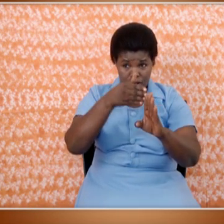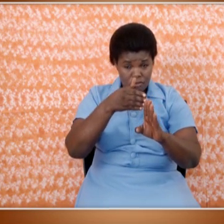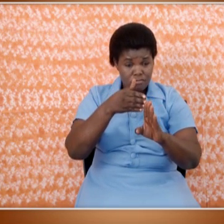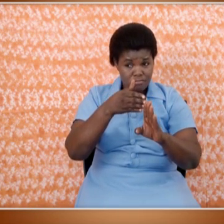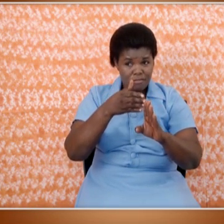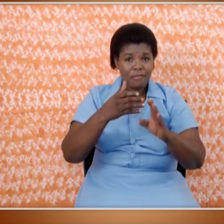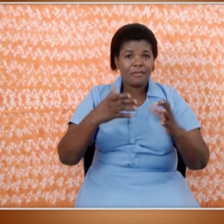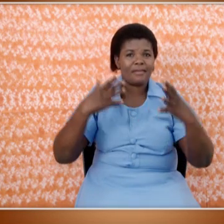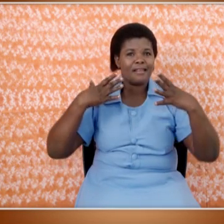yenye furaha.